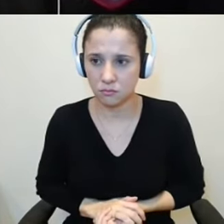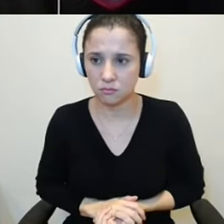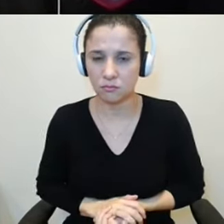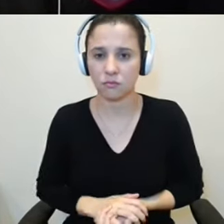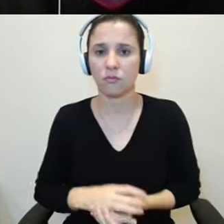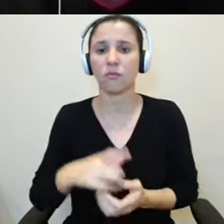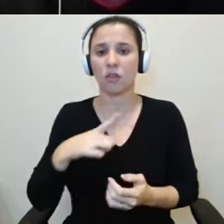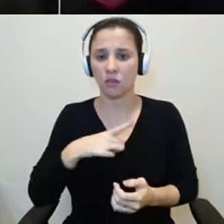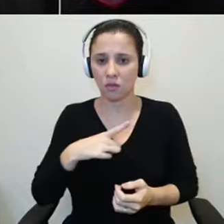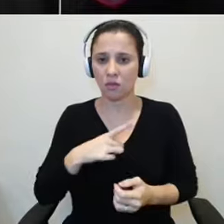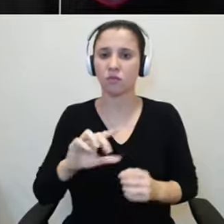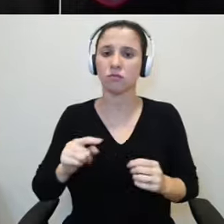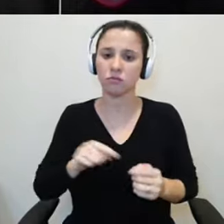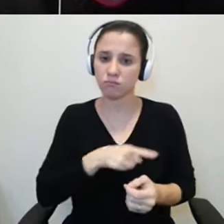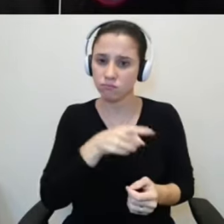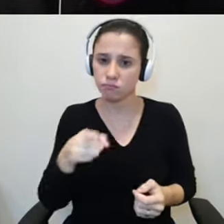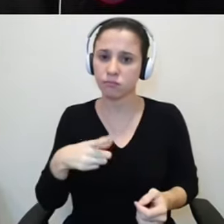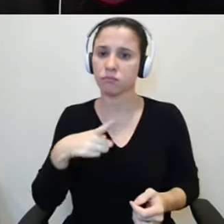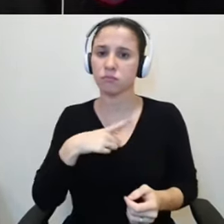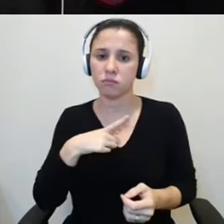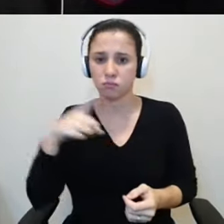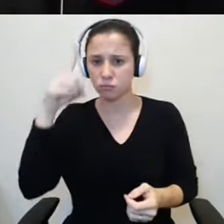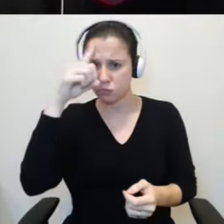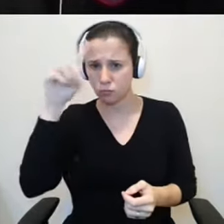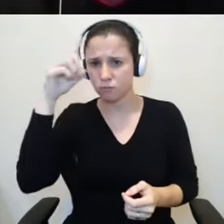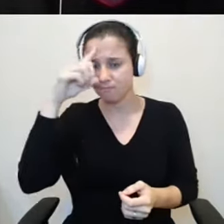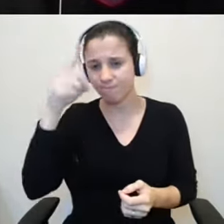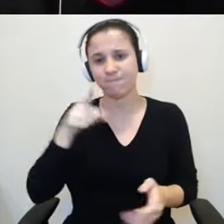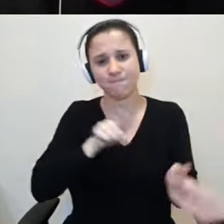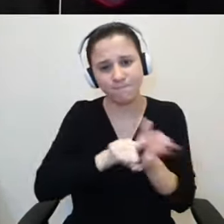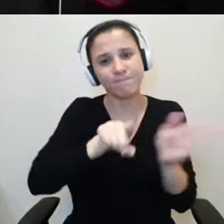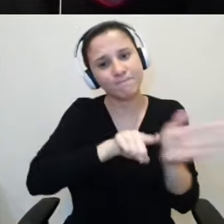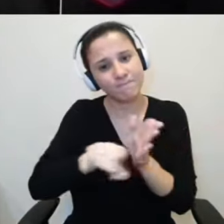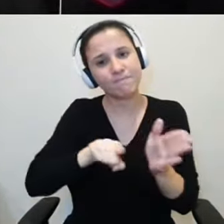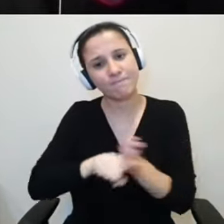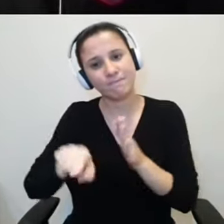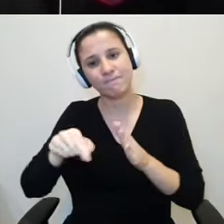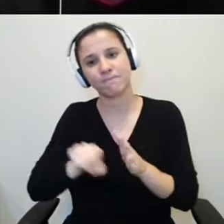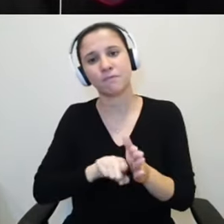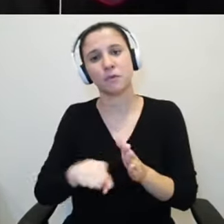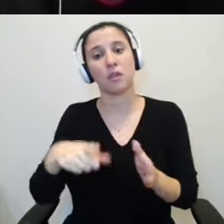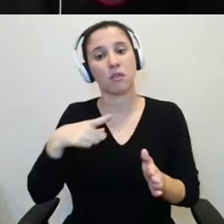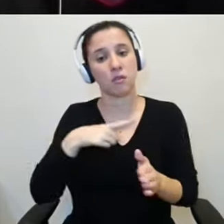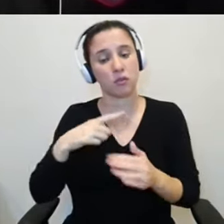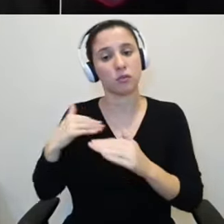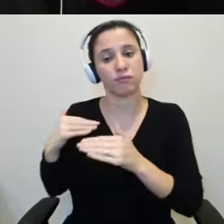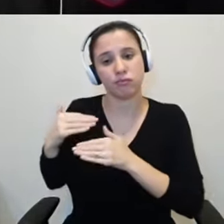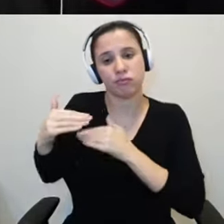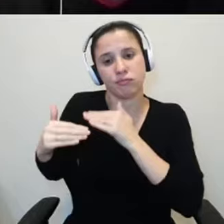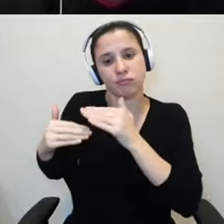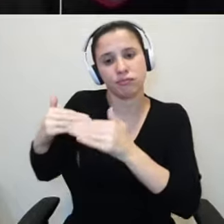sobre esse processo. É claro que aí, pessoal, a gente tem que deixar claro que em um momento